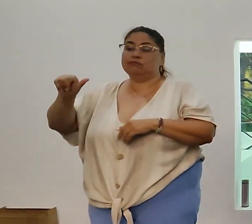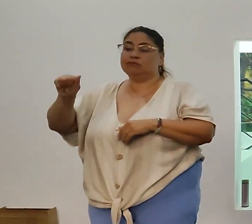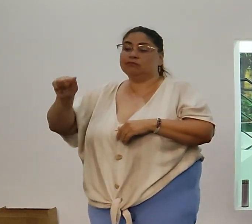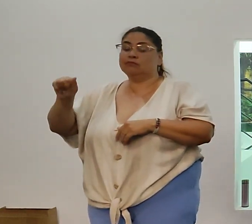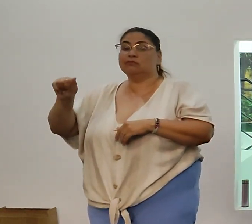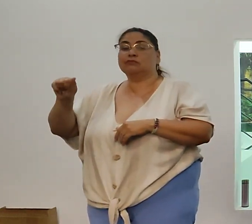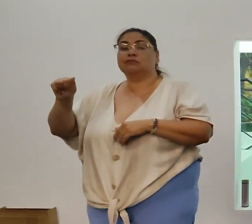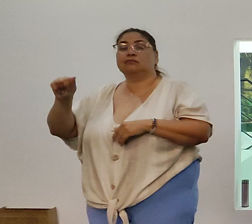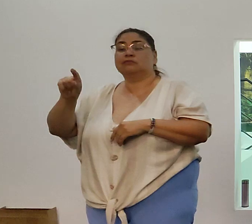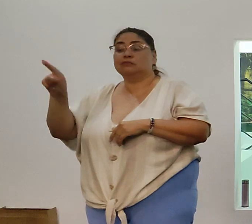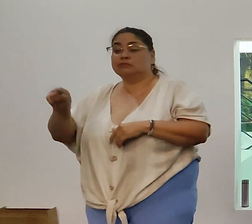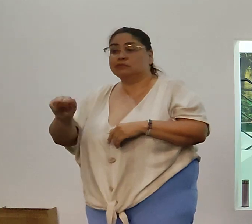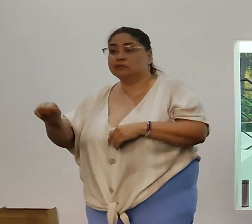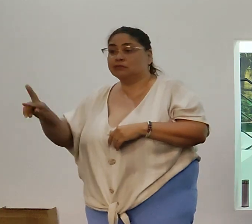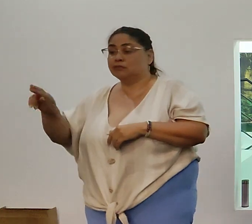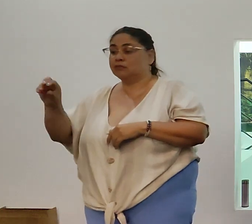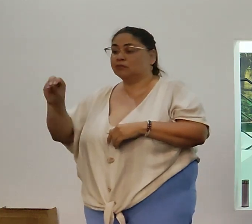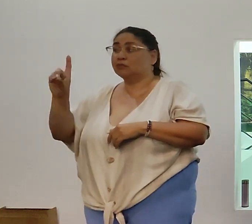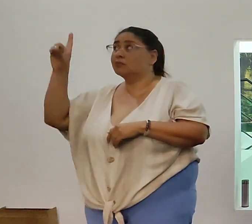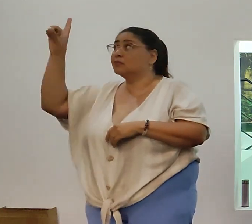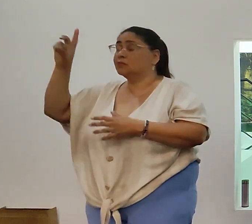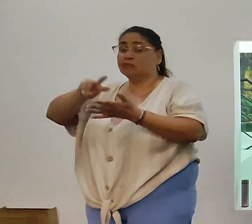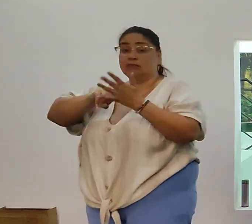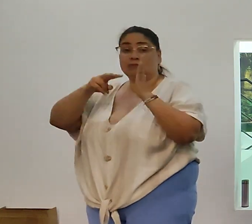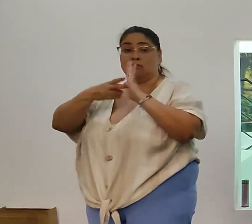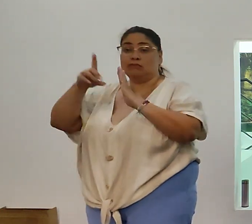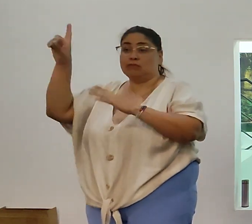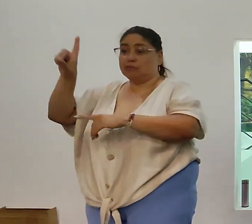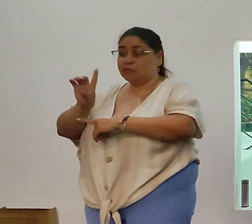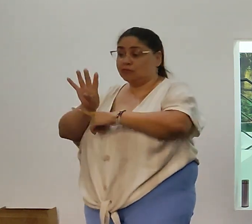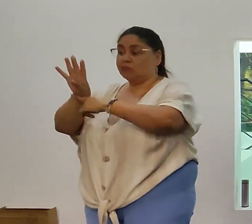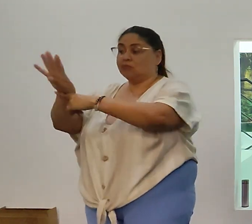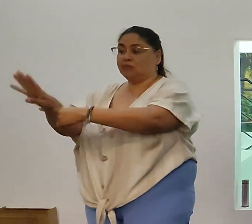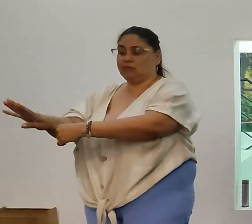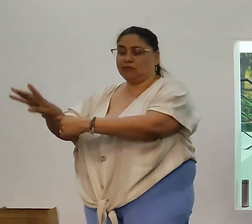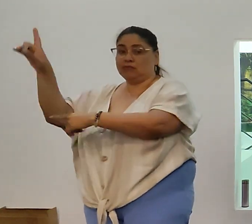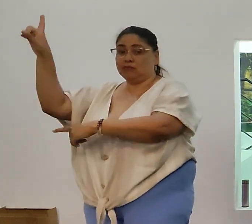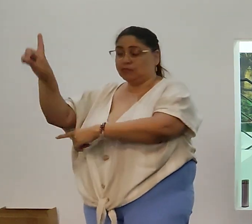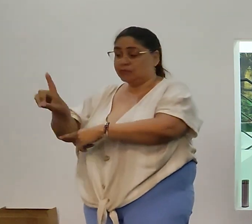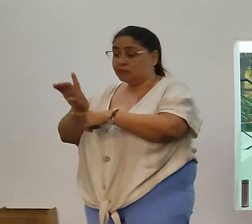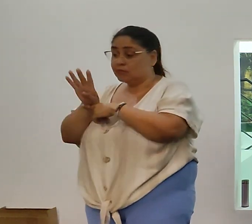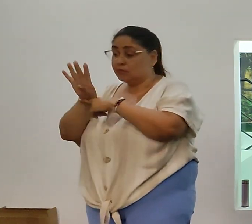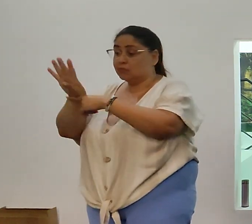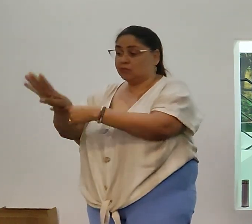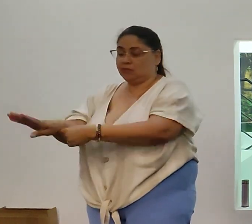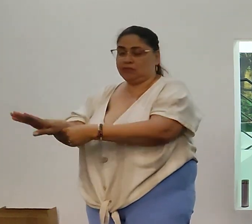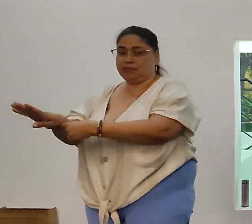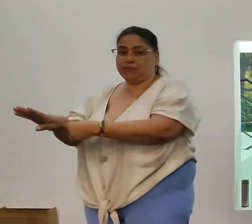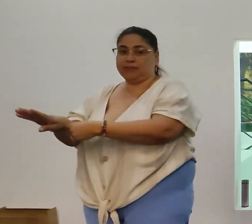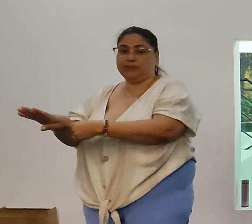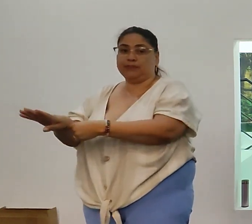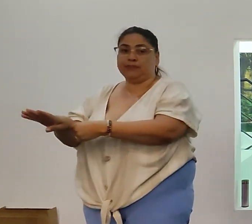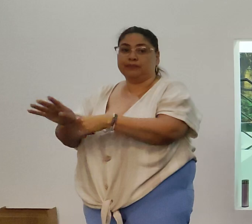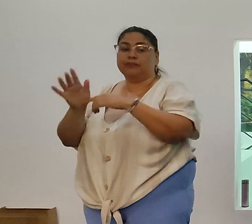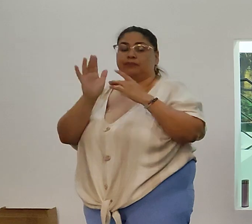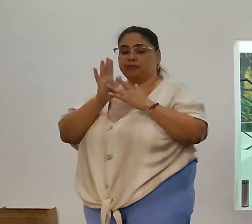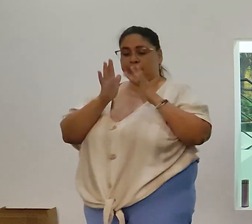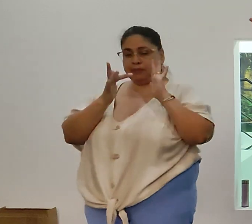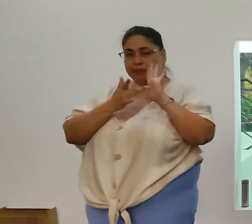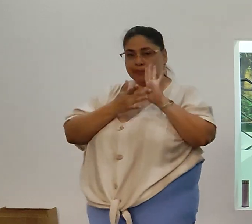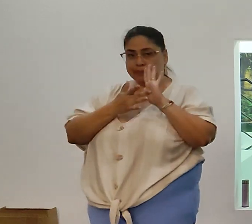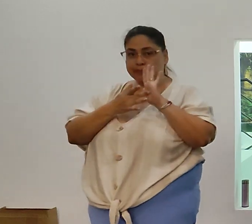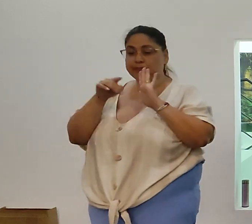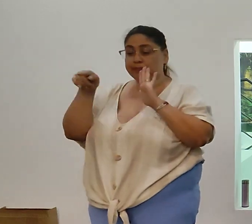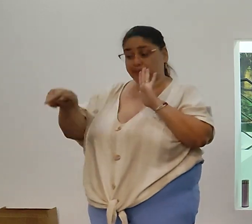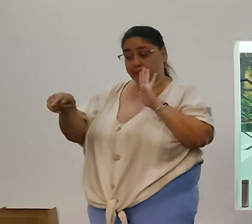Lázaro significa aquele a quem Deus auxilia. Ou seja, Lázaro era alguém na história em que Jesus contou, porque ele